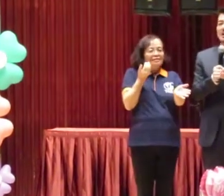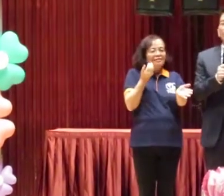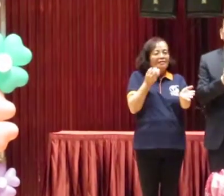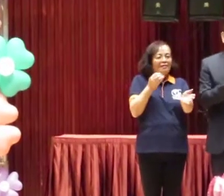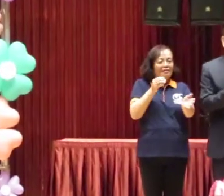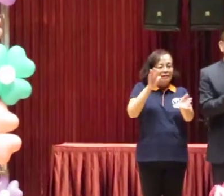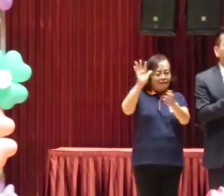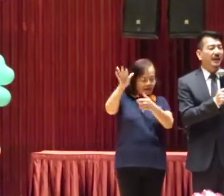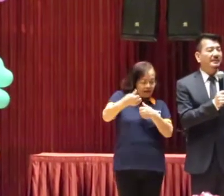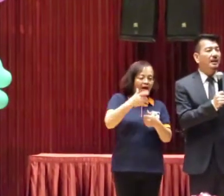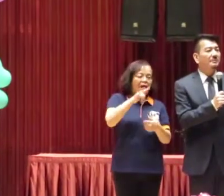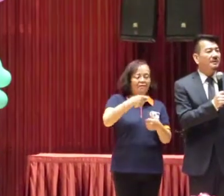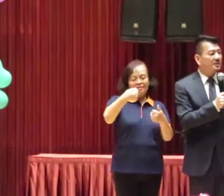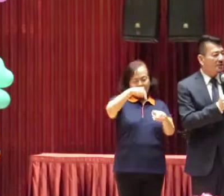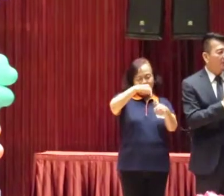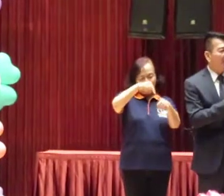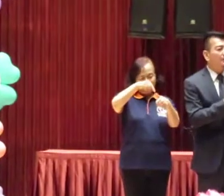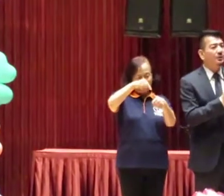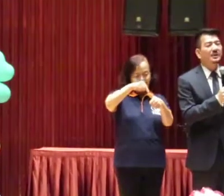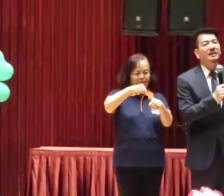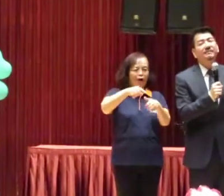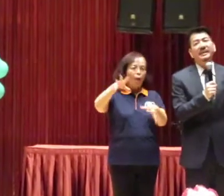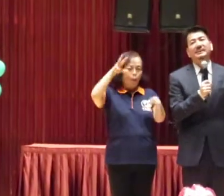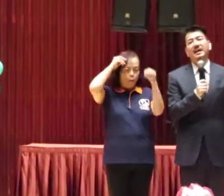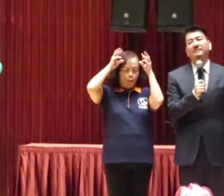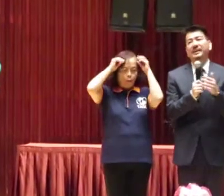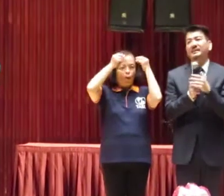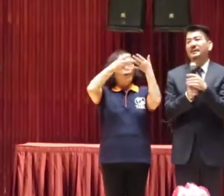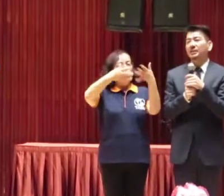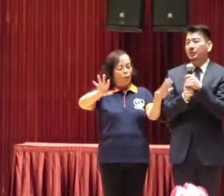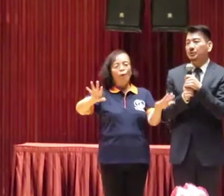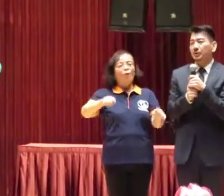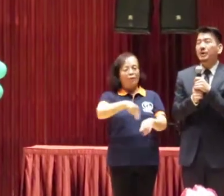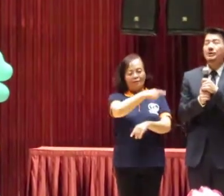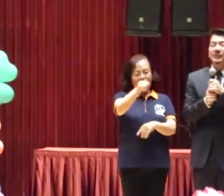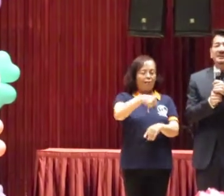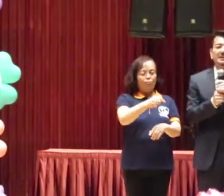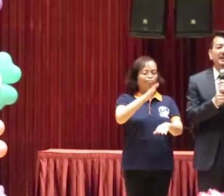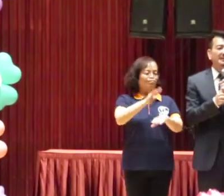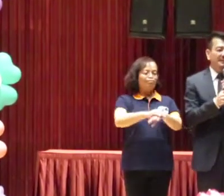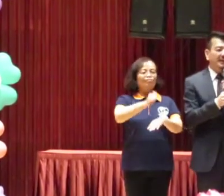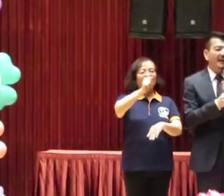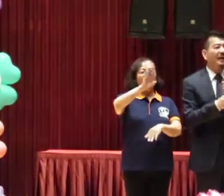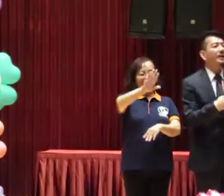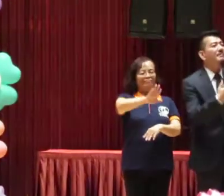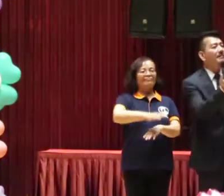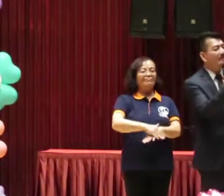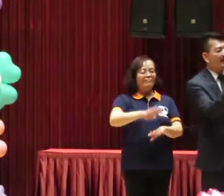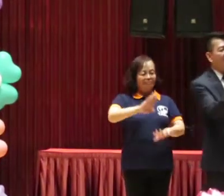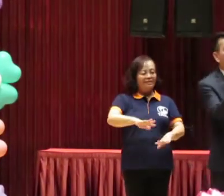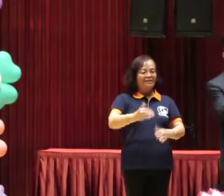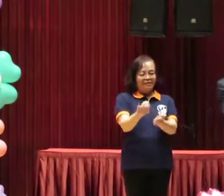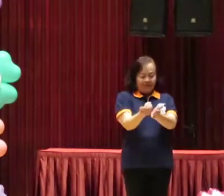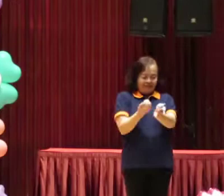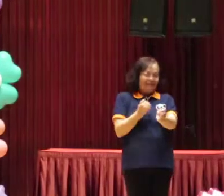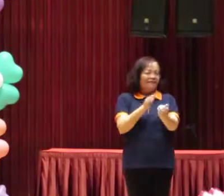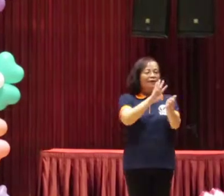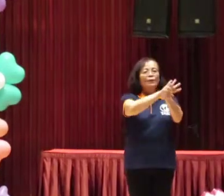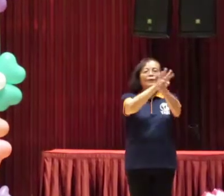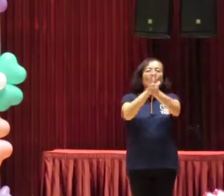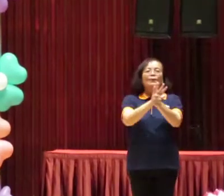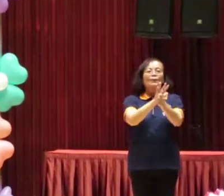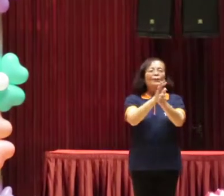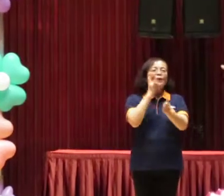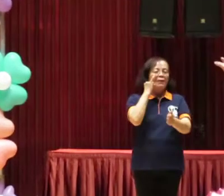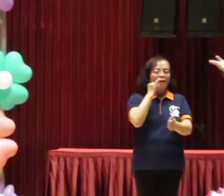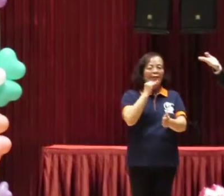的老师，专业的训练，将我们这些志工朋友训练得非常非常的优秀。所以今天提前来为妈妈们来服务。所以